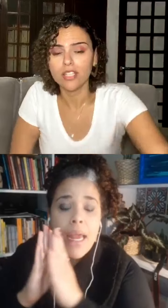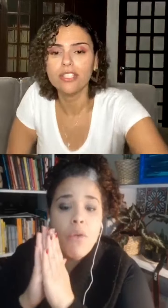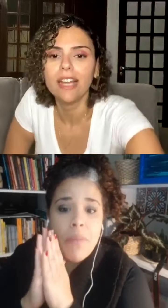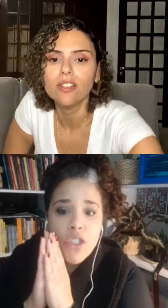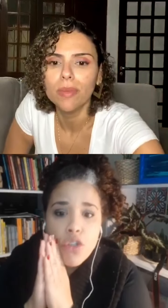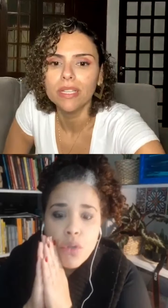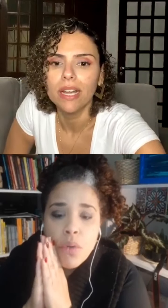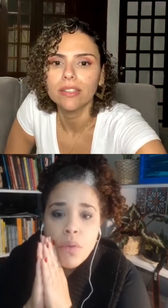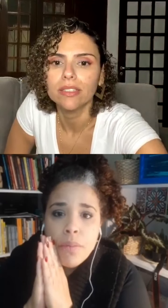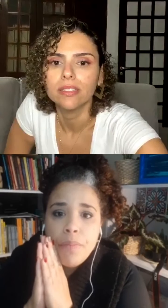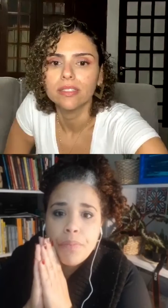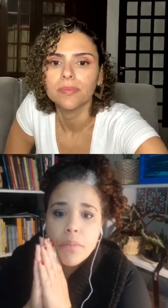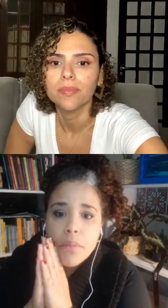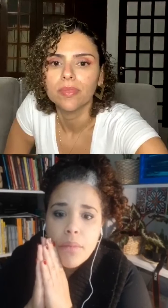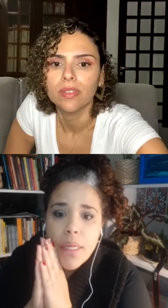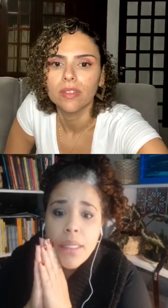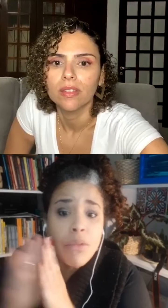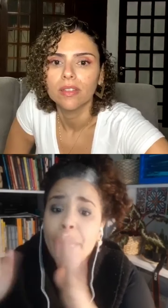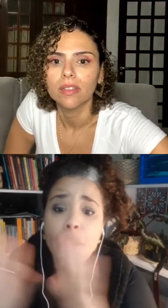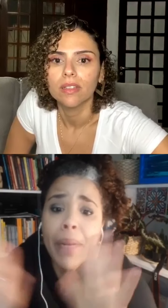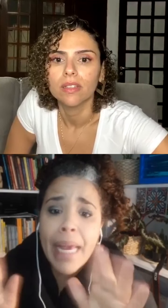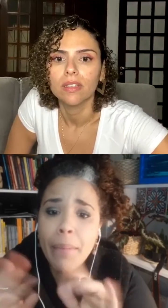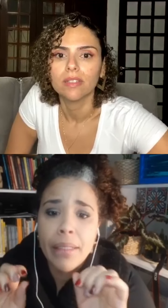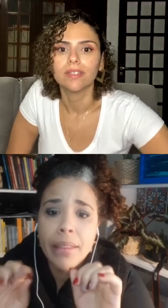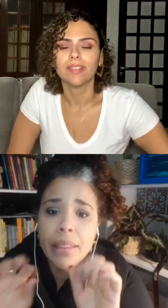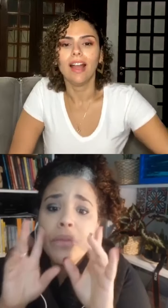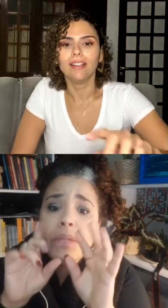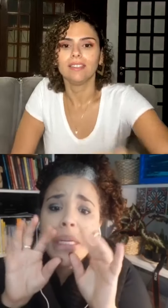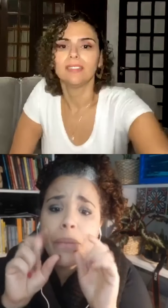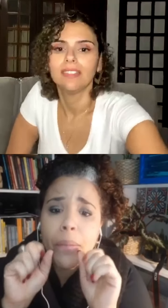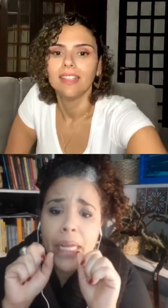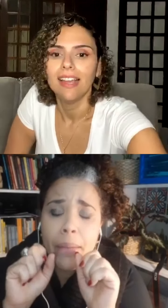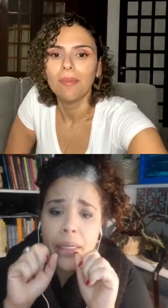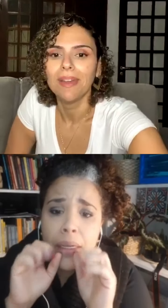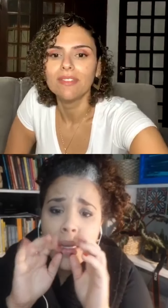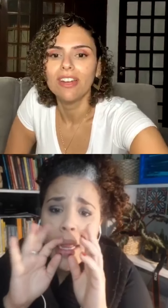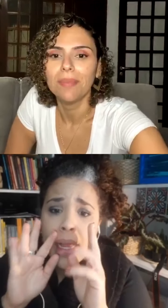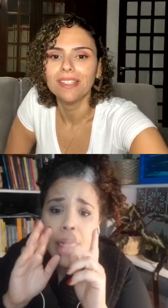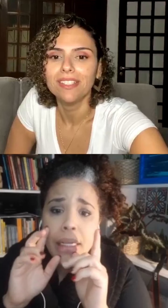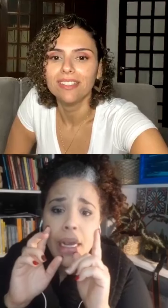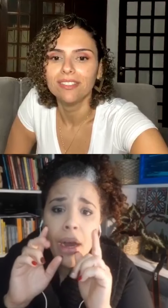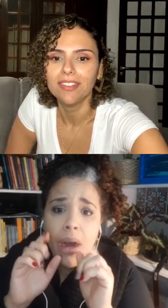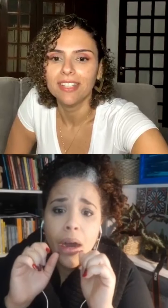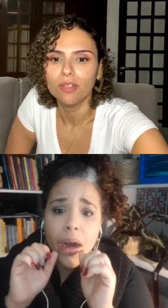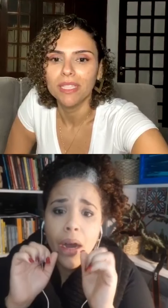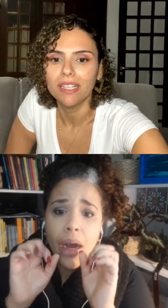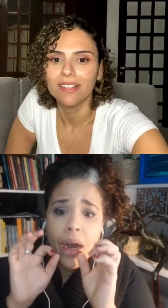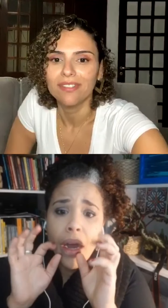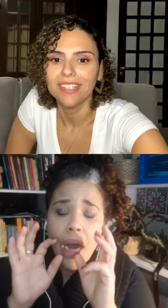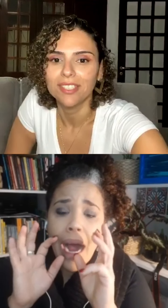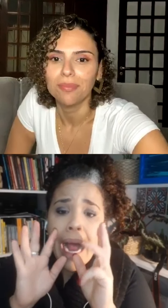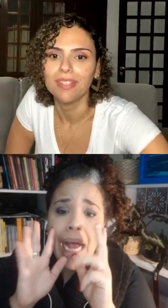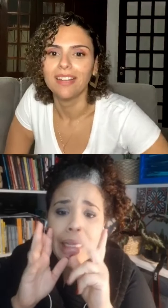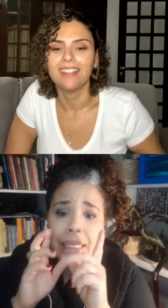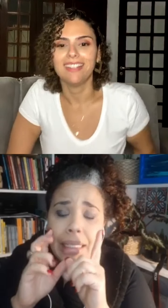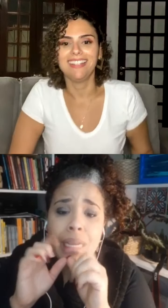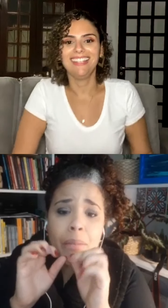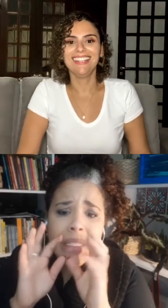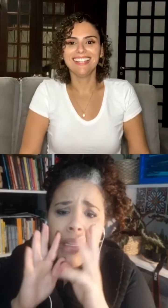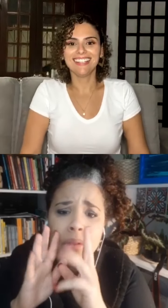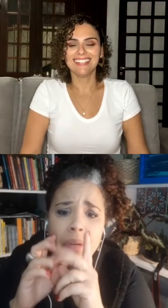Eu menstruo... Não tem problema. Não tem problema. É porque eles vão olhar para ti e tu vai ter os comentários na frente.